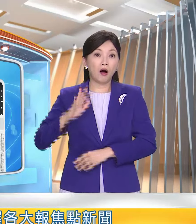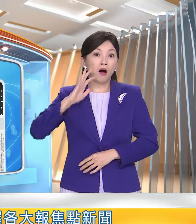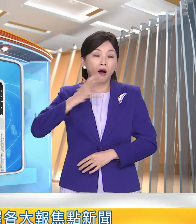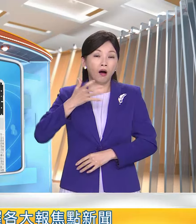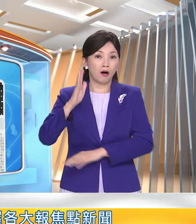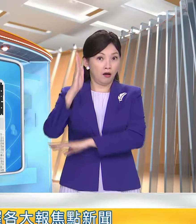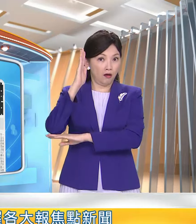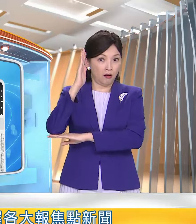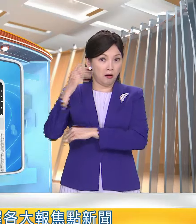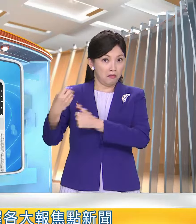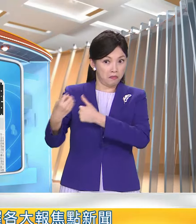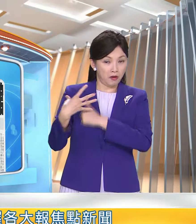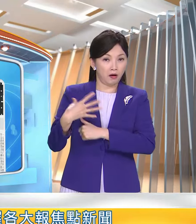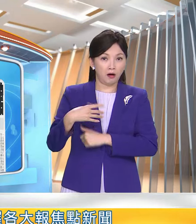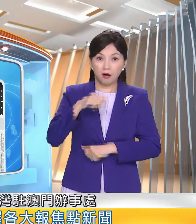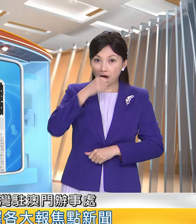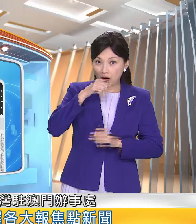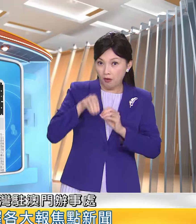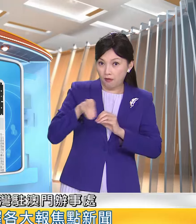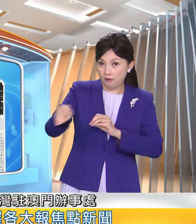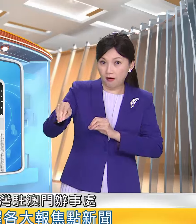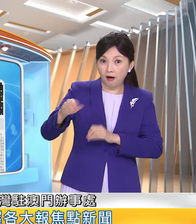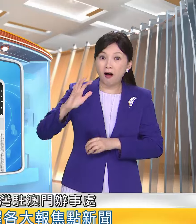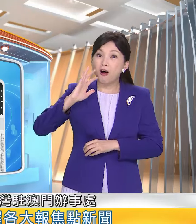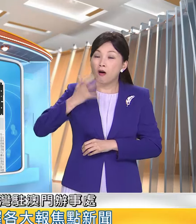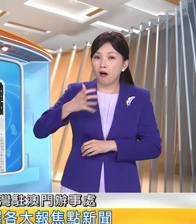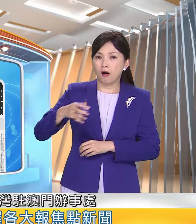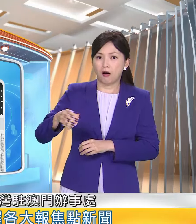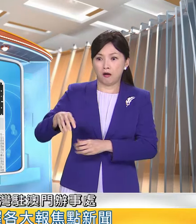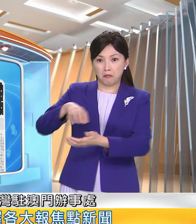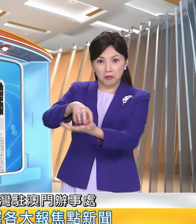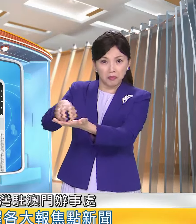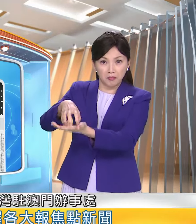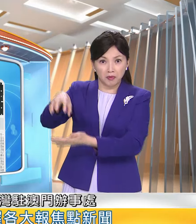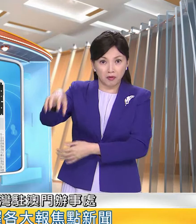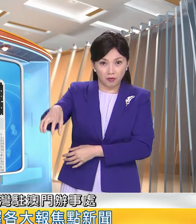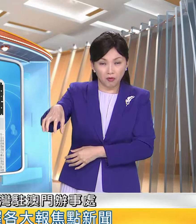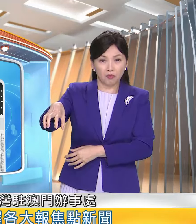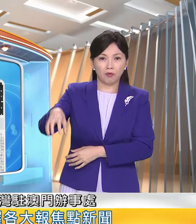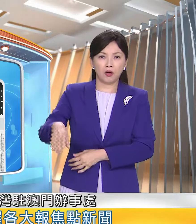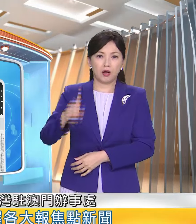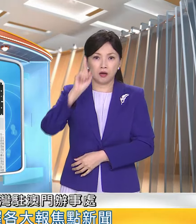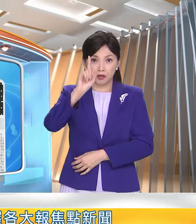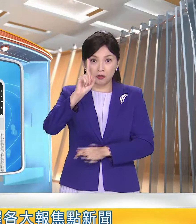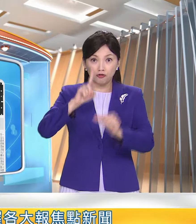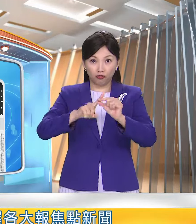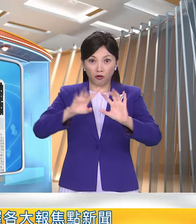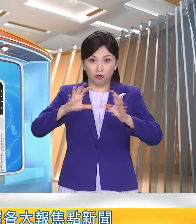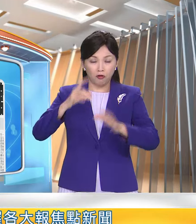报道，澳门政府要求台湾驻澳门办事处签署一中承诺